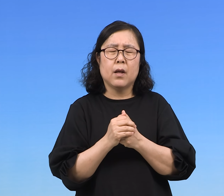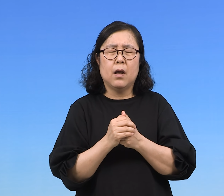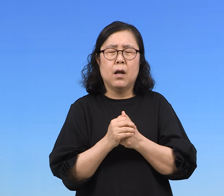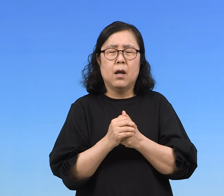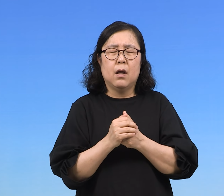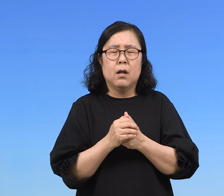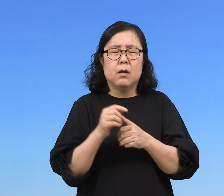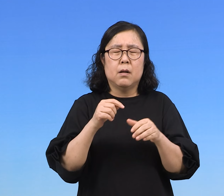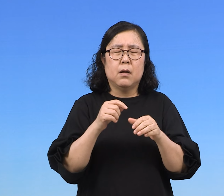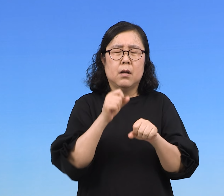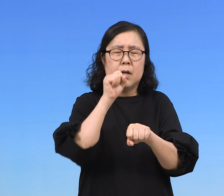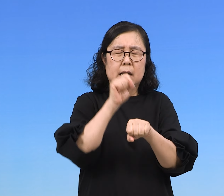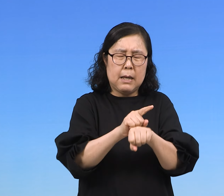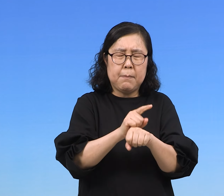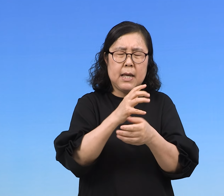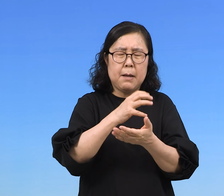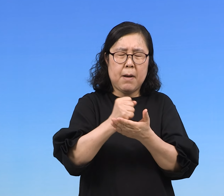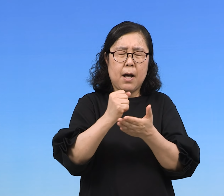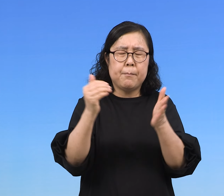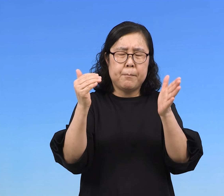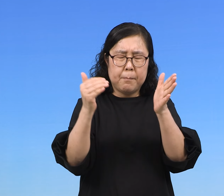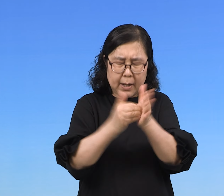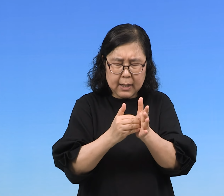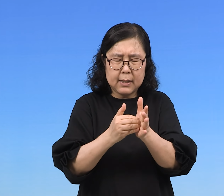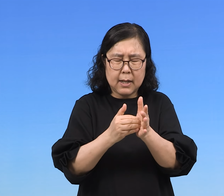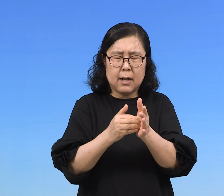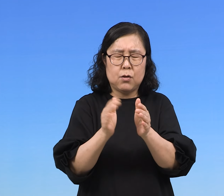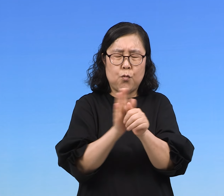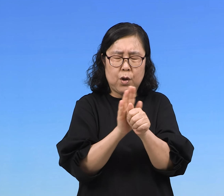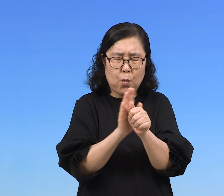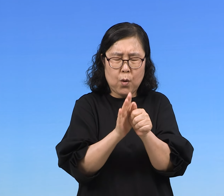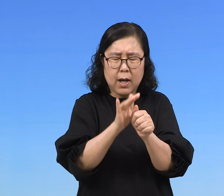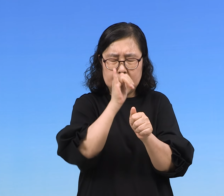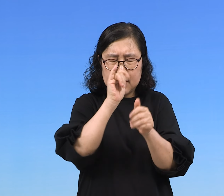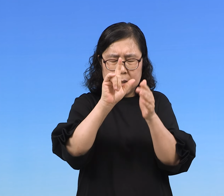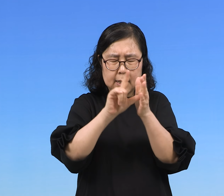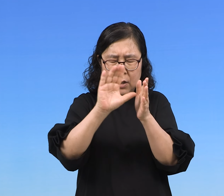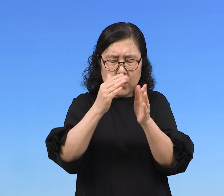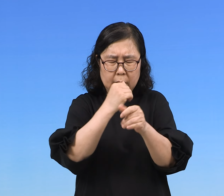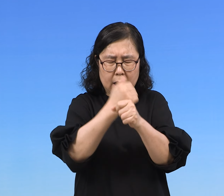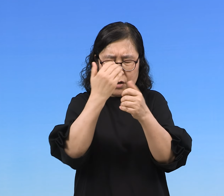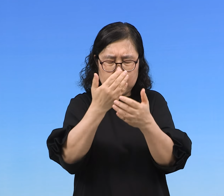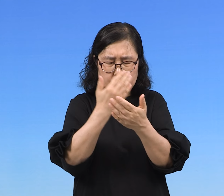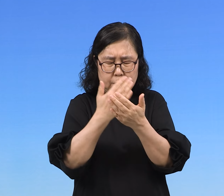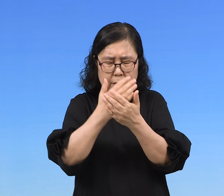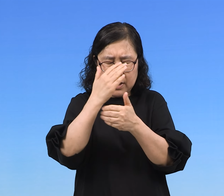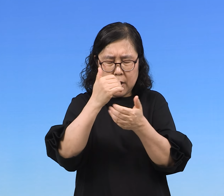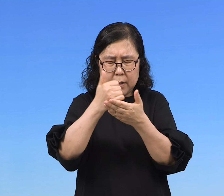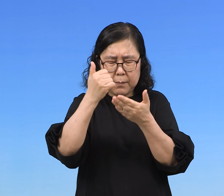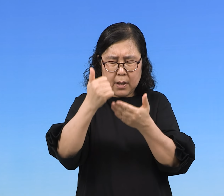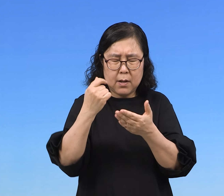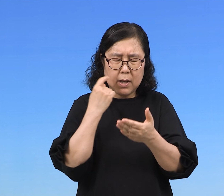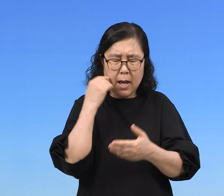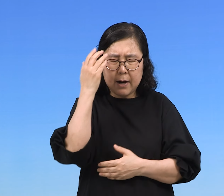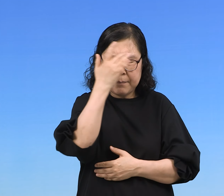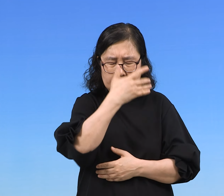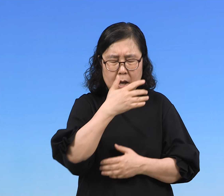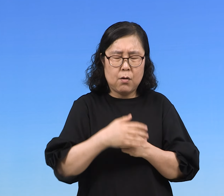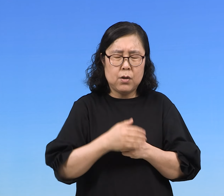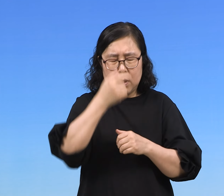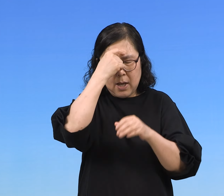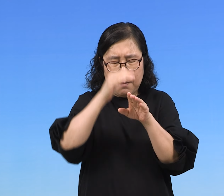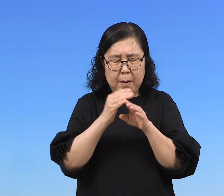다 받았다, 그렇게 주님의 위로가 있는 시간이 되도록 인도하여 주시옵소서. 하나님께서 이렇게